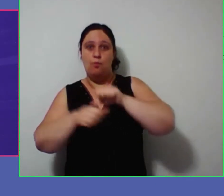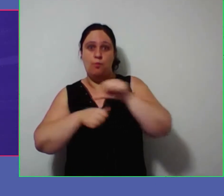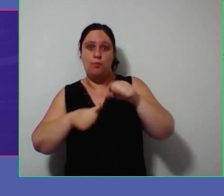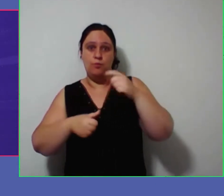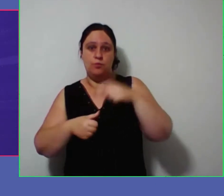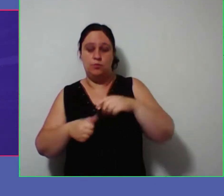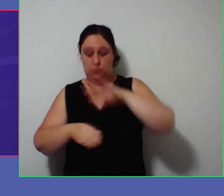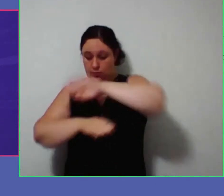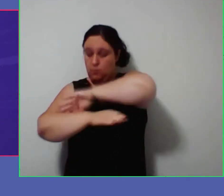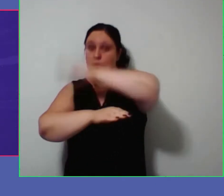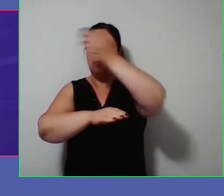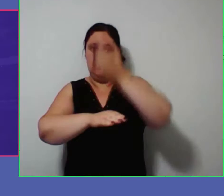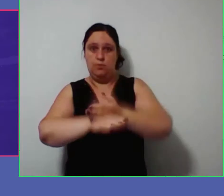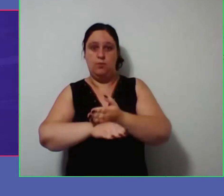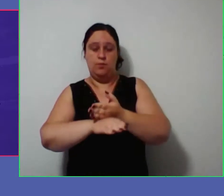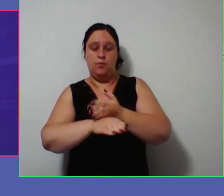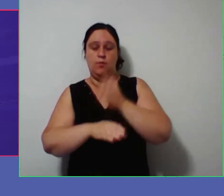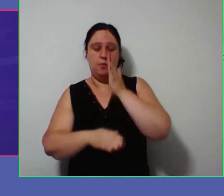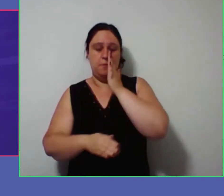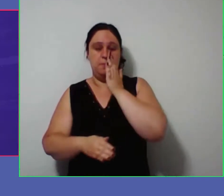monte, no